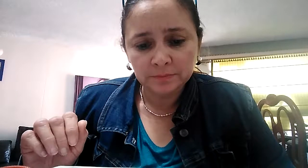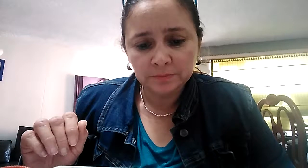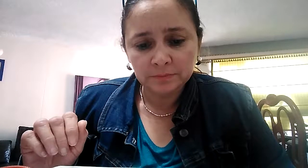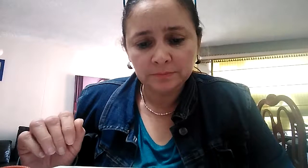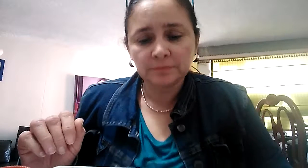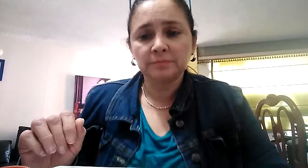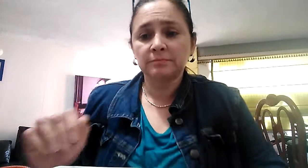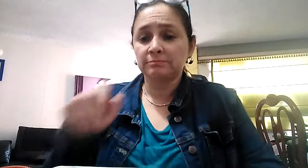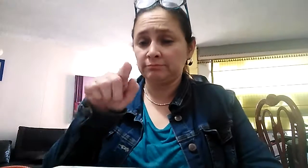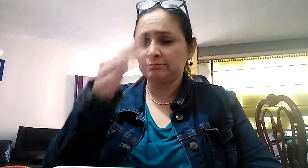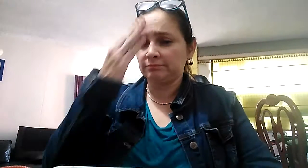¡Tío Stan!